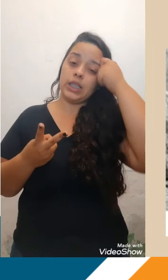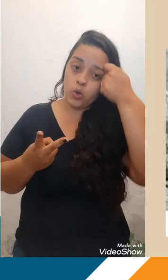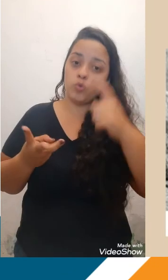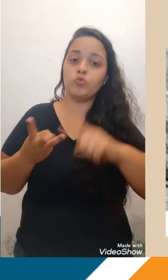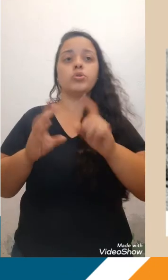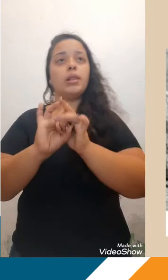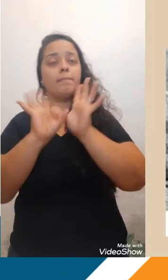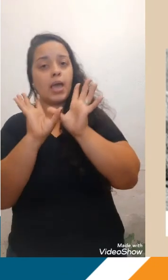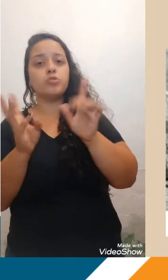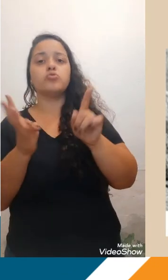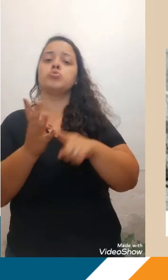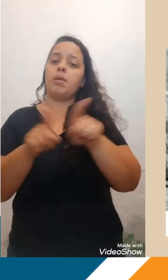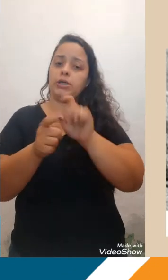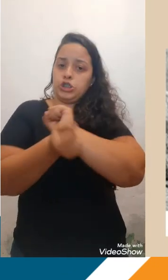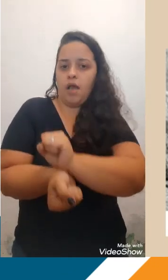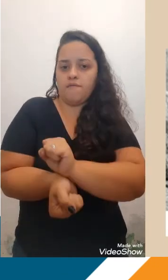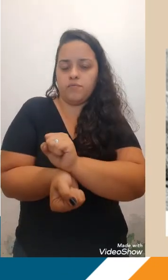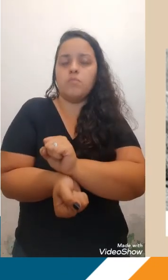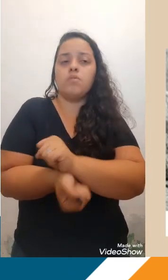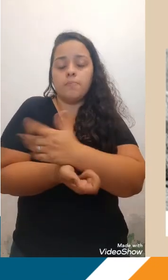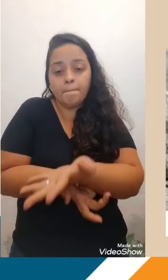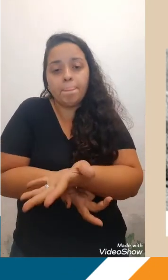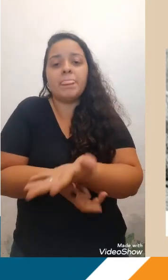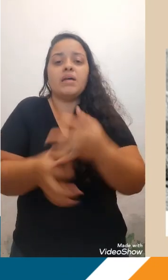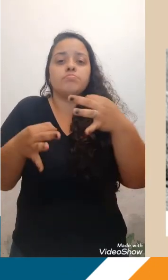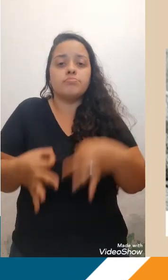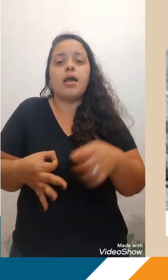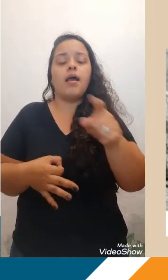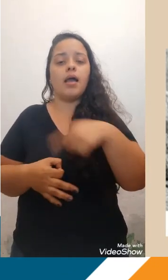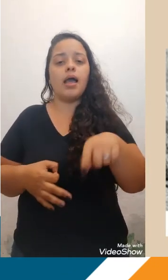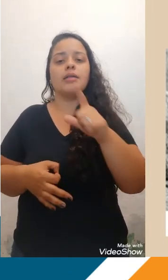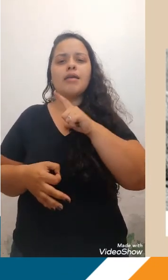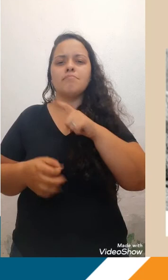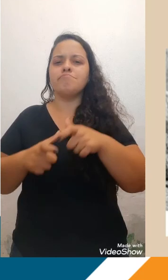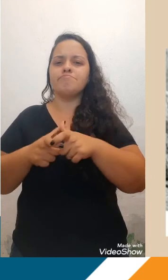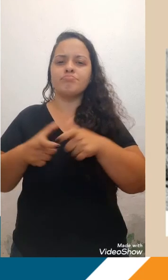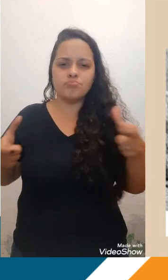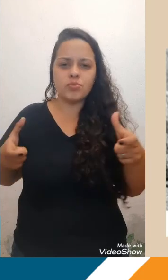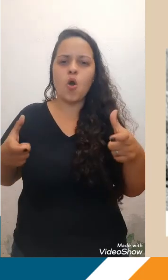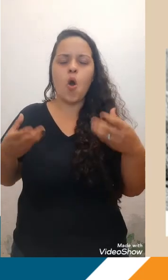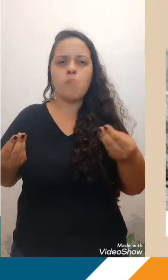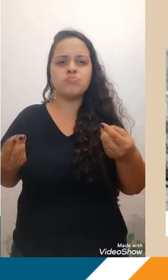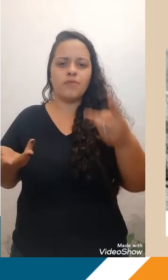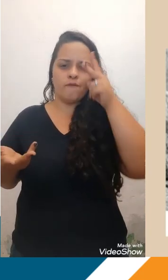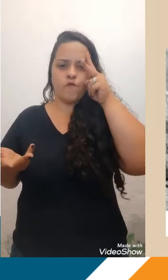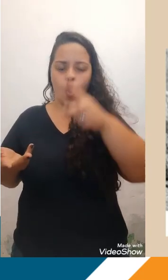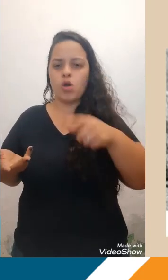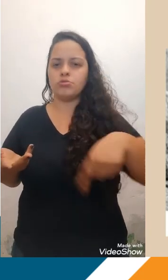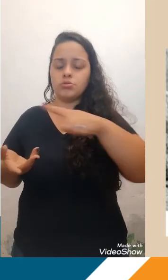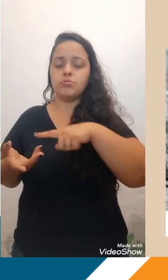negros, libertos e escravizados, e que, portanto, isso se tornou um dos grandes elementos